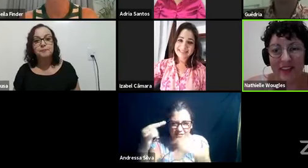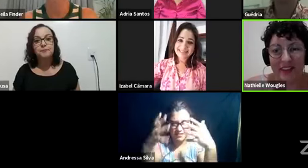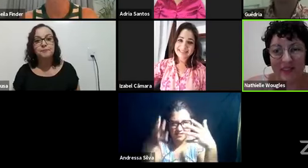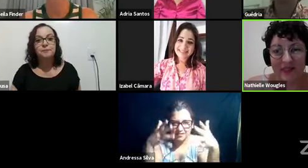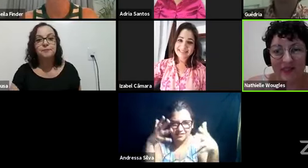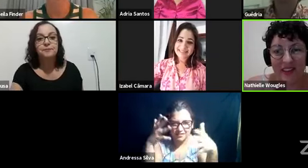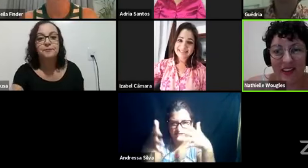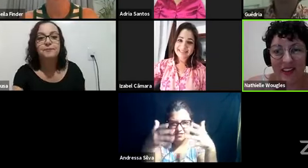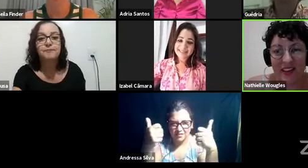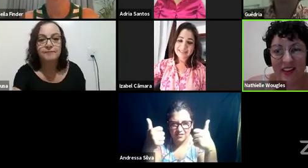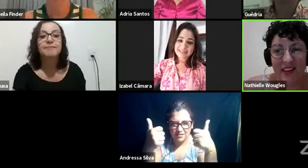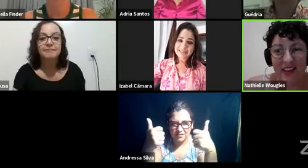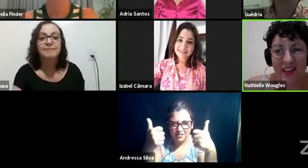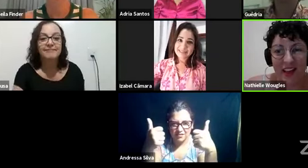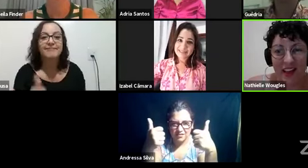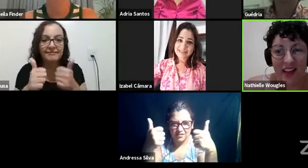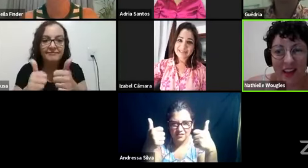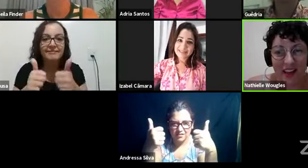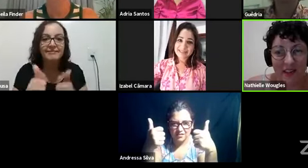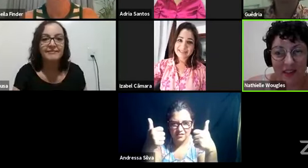está vendo.